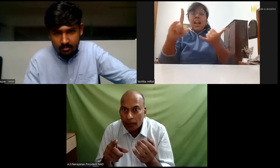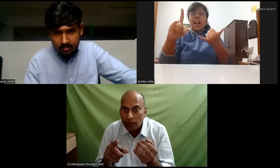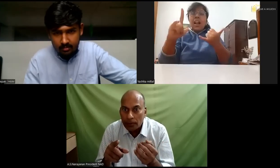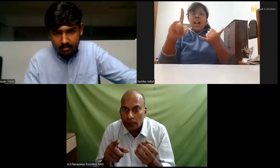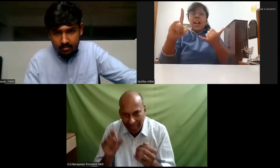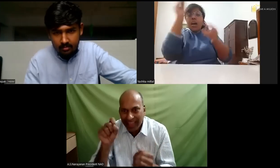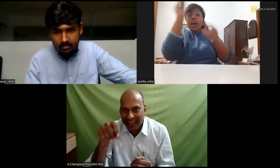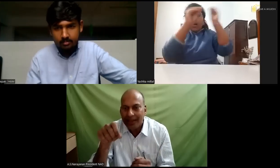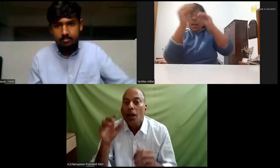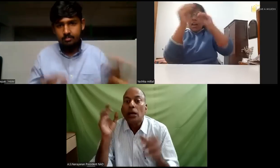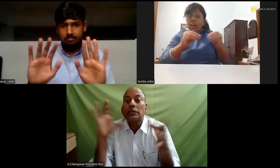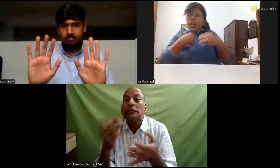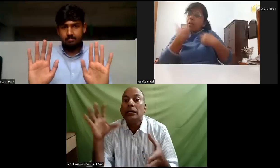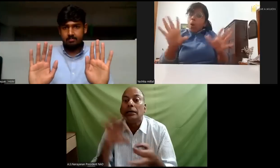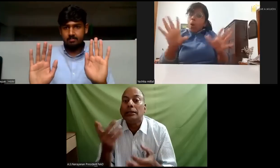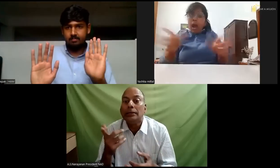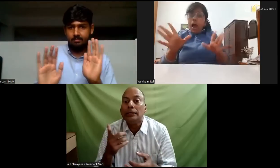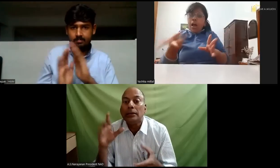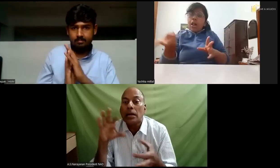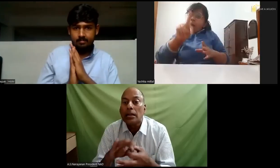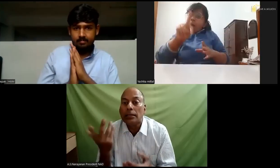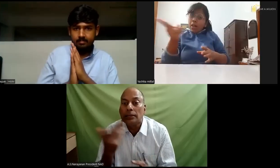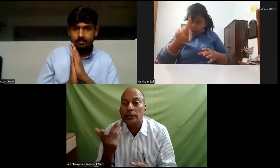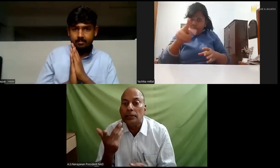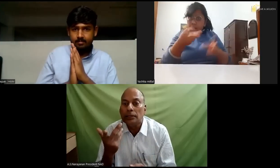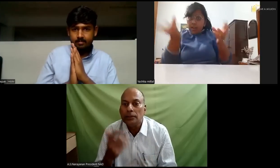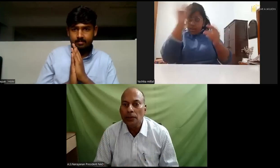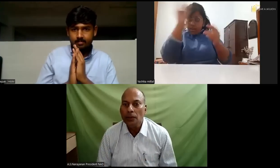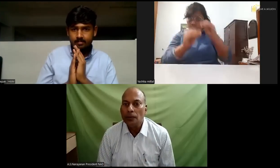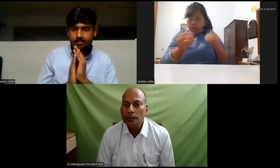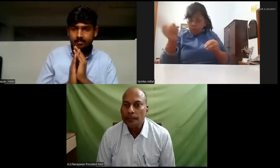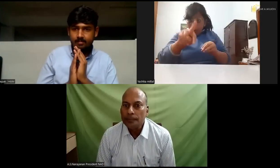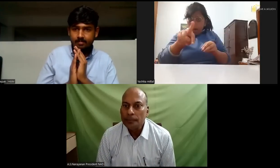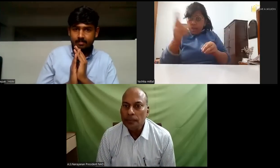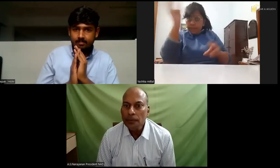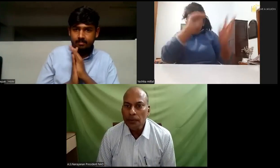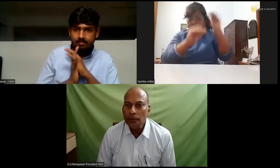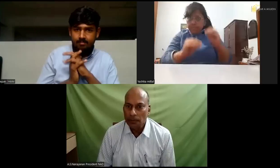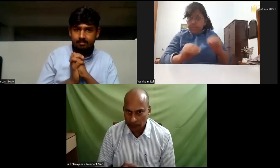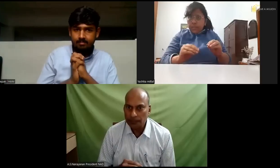para,